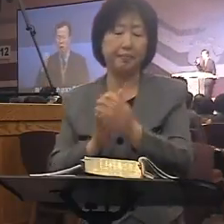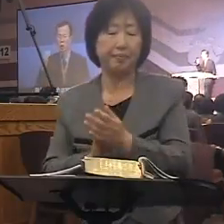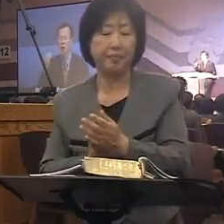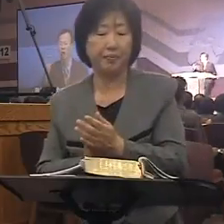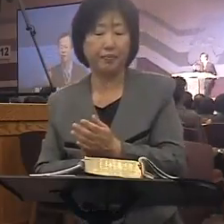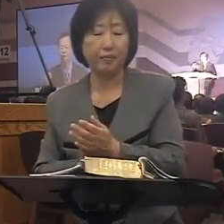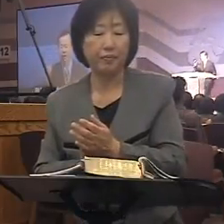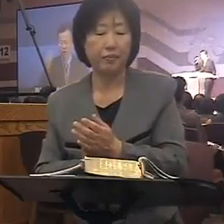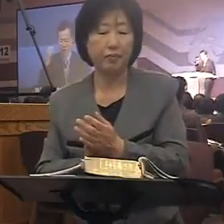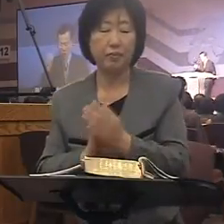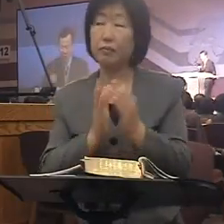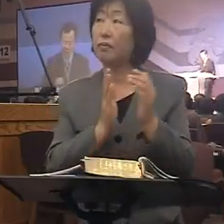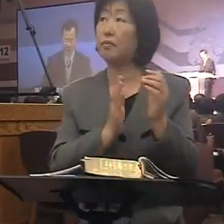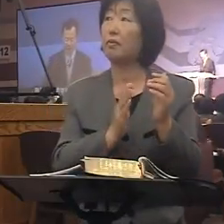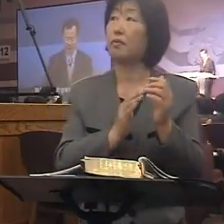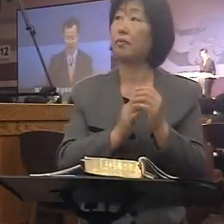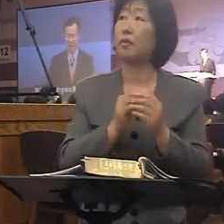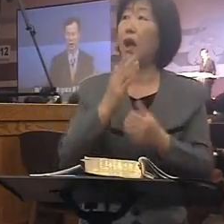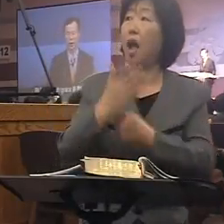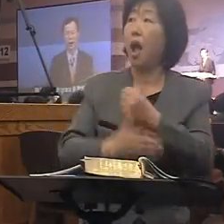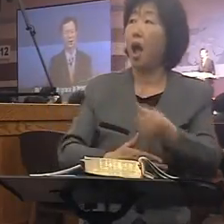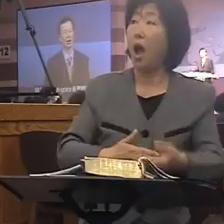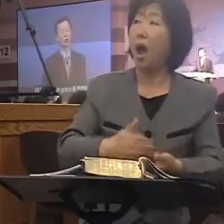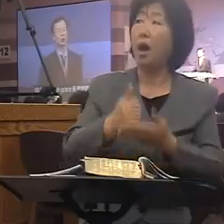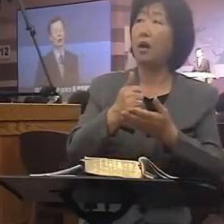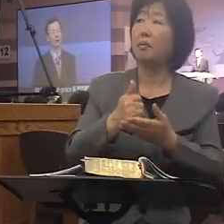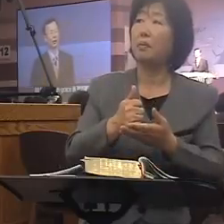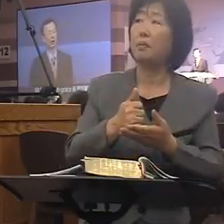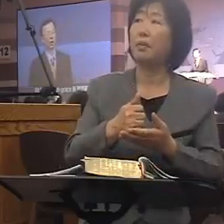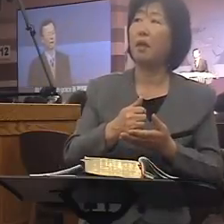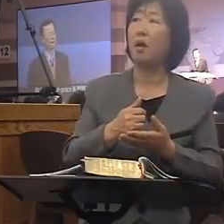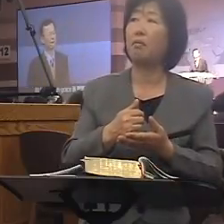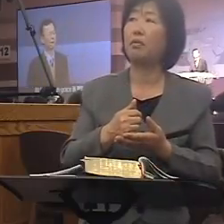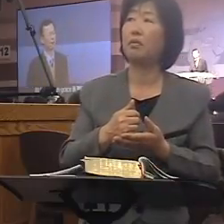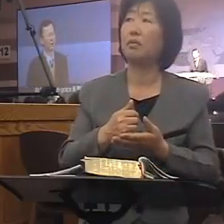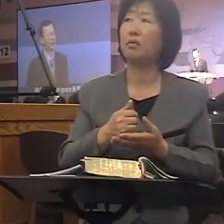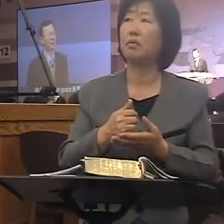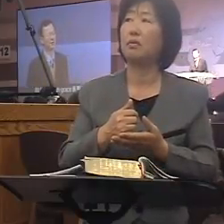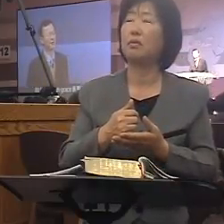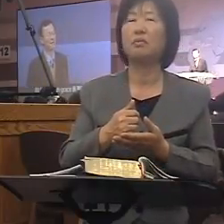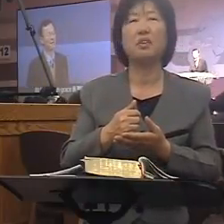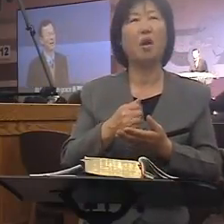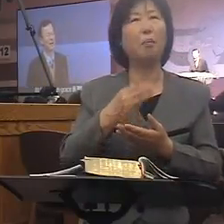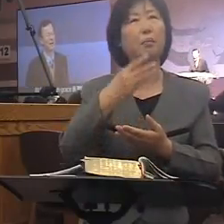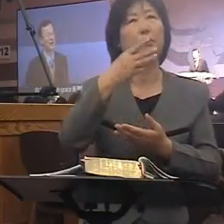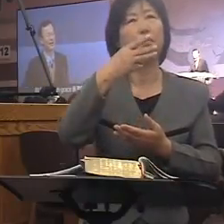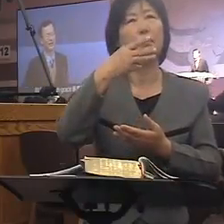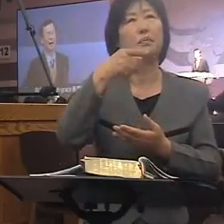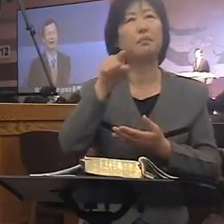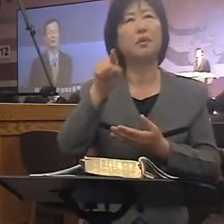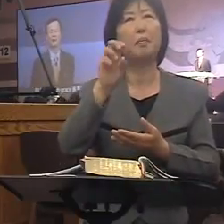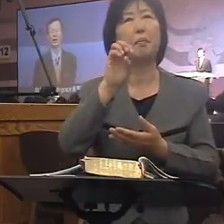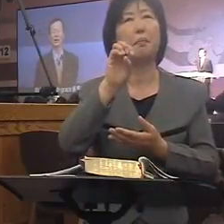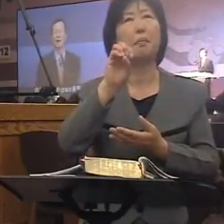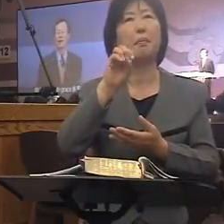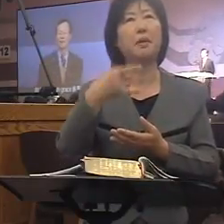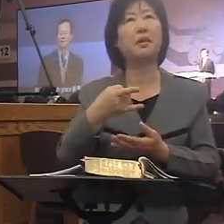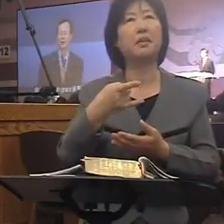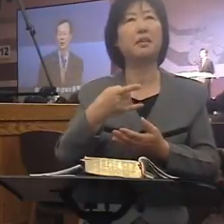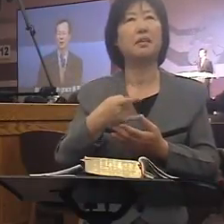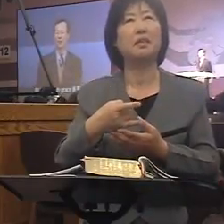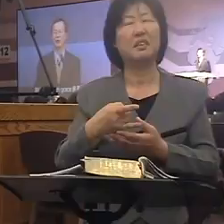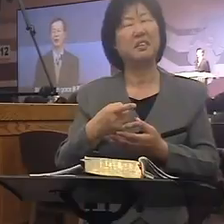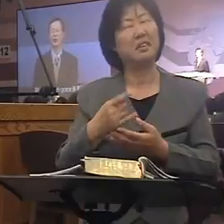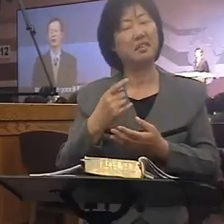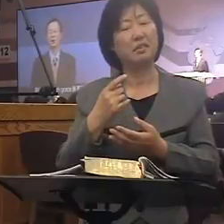하나님의 tough grace를 환영할 수 있어야 해요. tough grace. 제가 이 말을 우리나라 말로